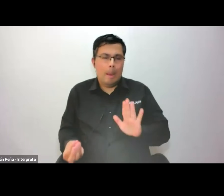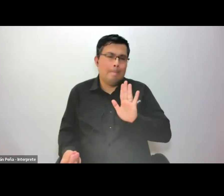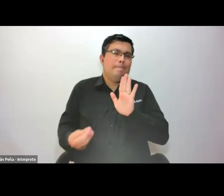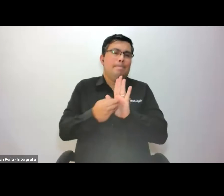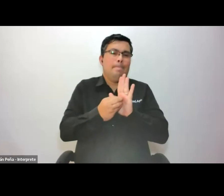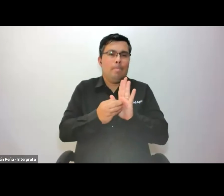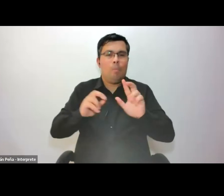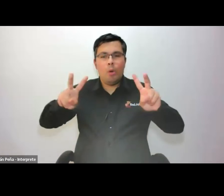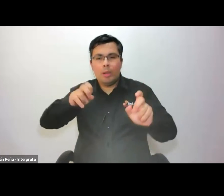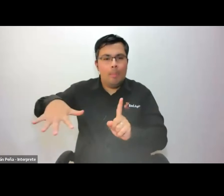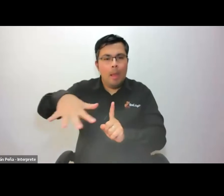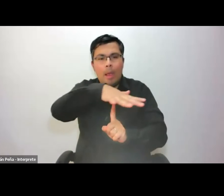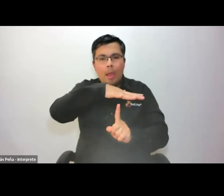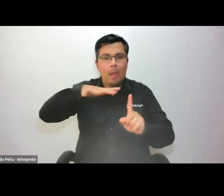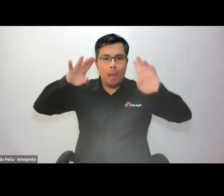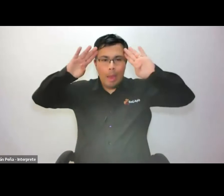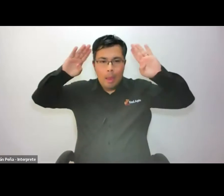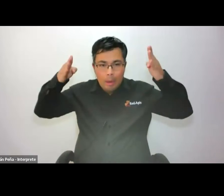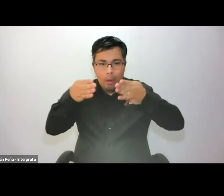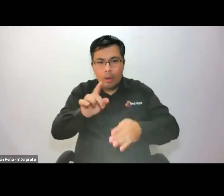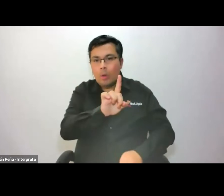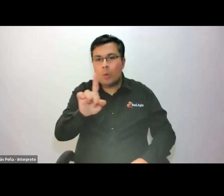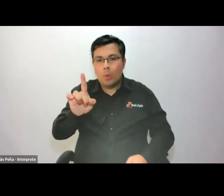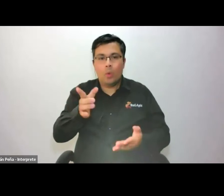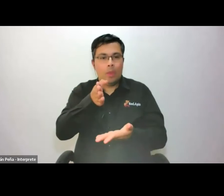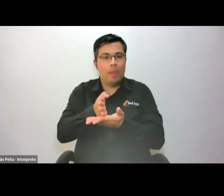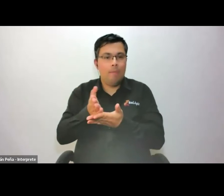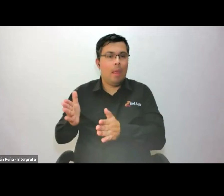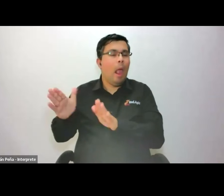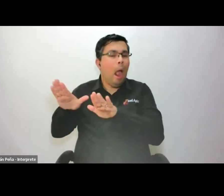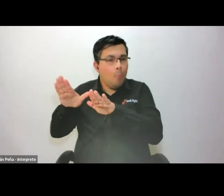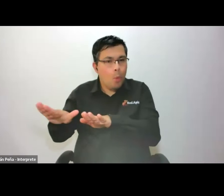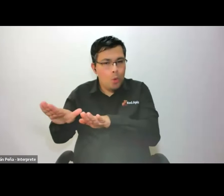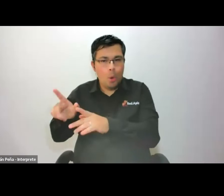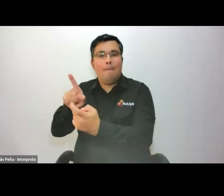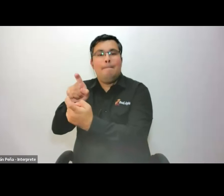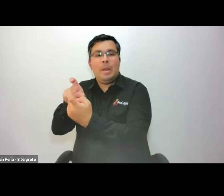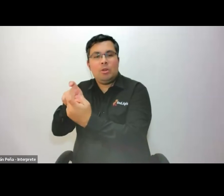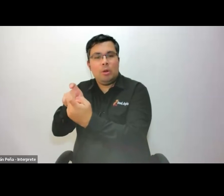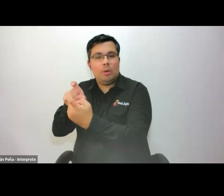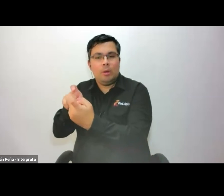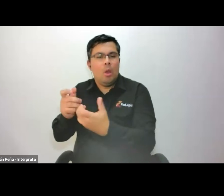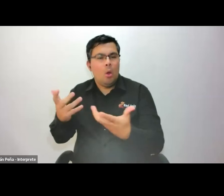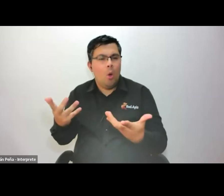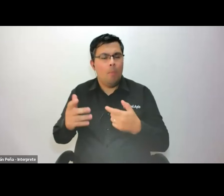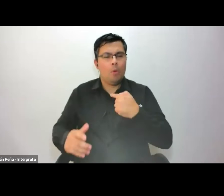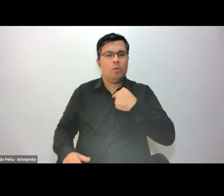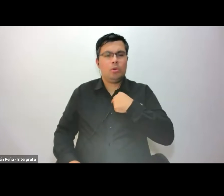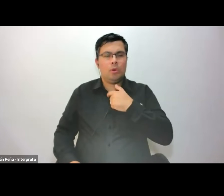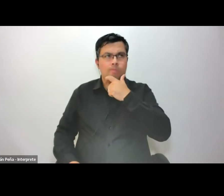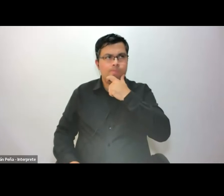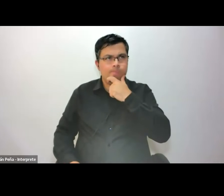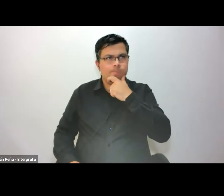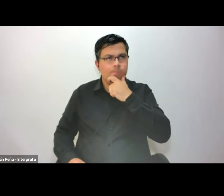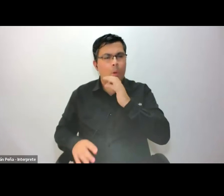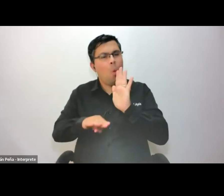sino que hay un perfil de apoyos que tiene que ser personalizado. ¿Cómo vamos a determinar cuál es el perfil de apoyos